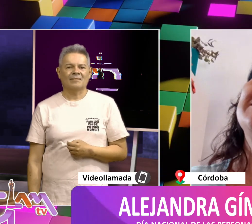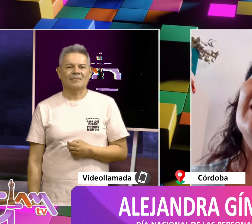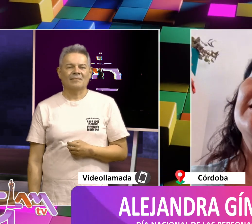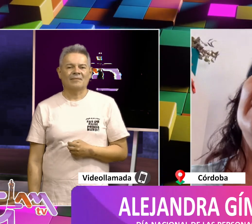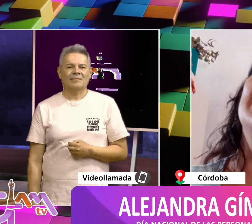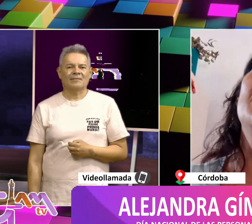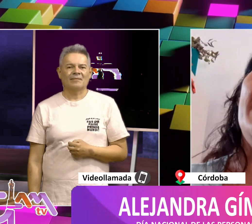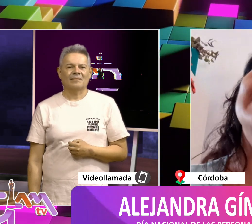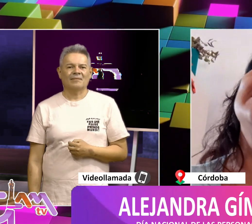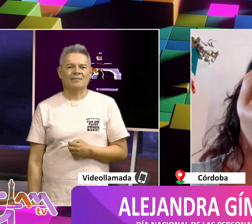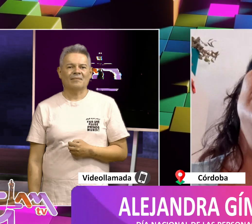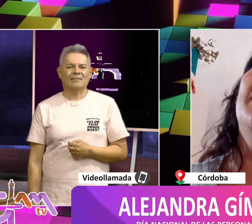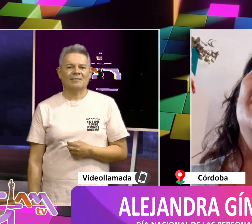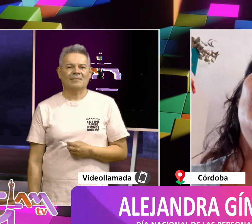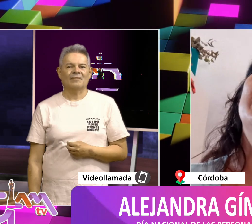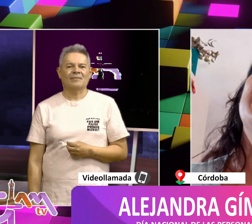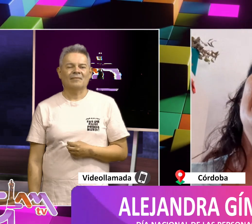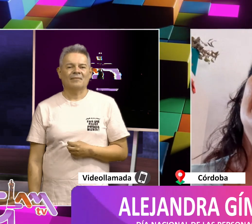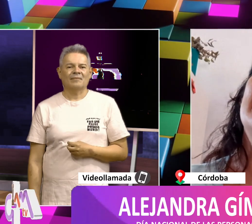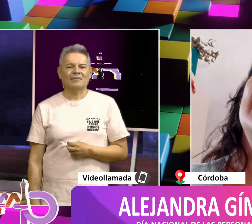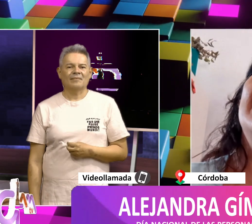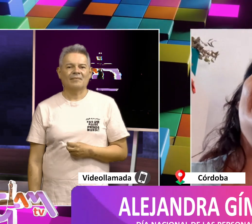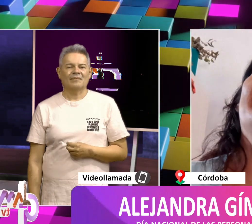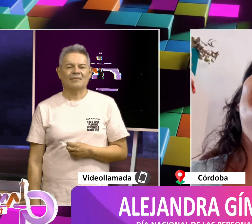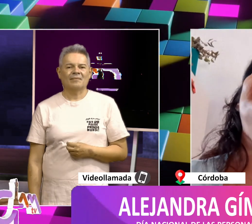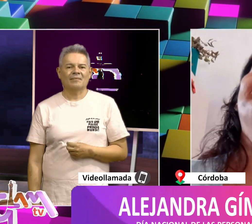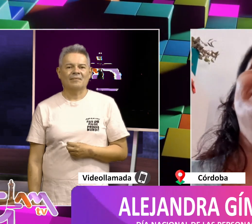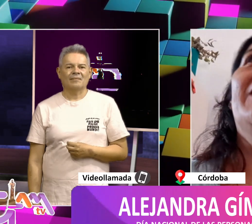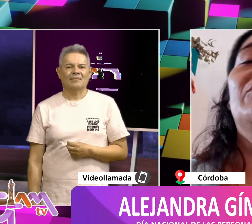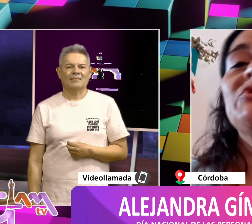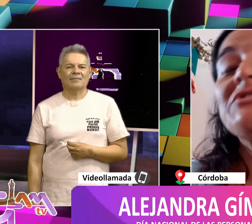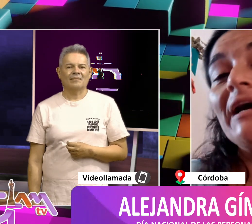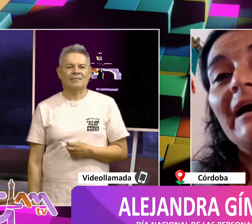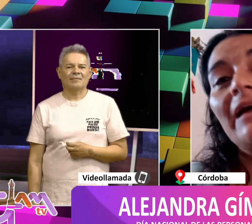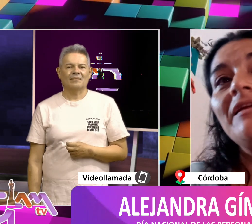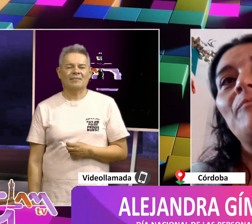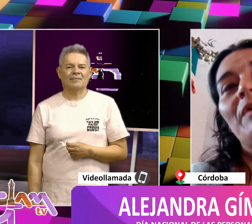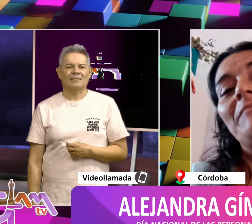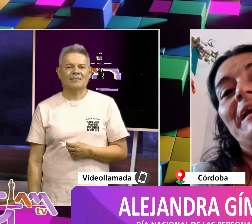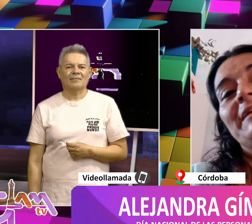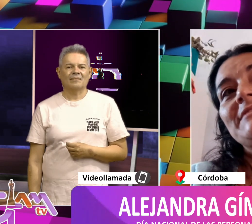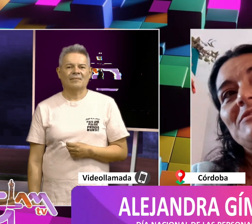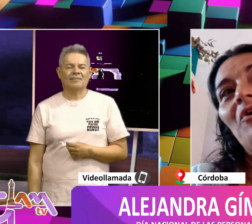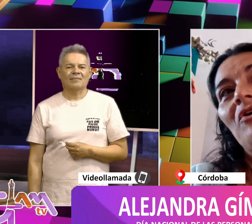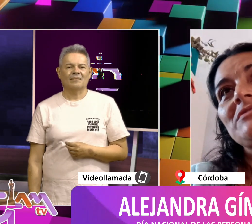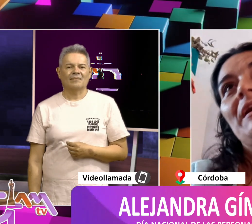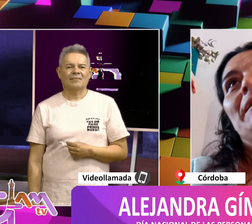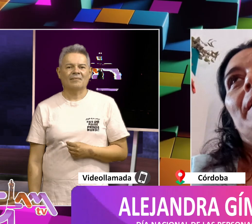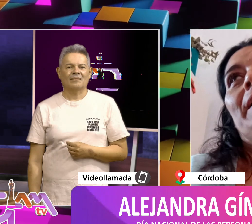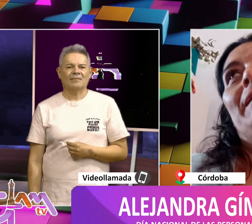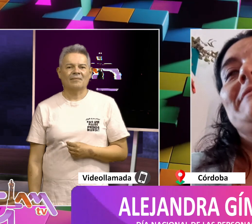ir saltando, pasando para poder llegar a cuando ellos sean grandes pueden manejarse